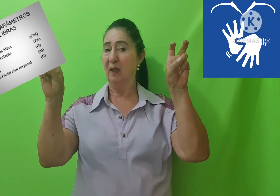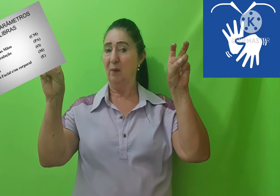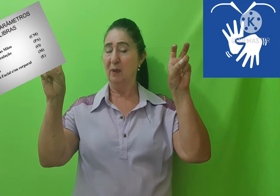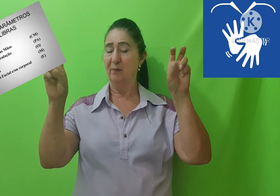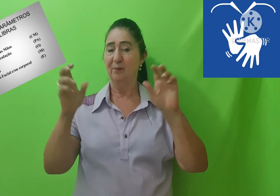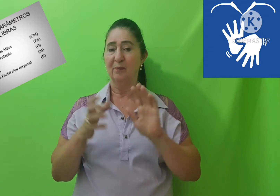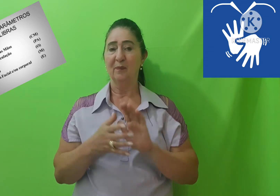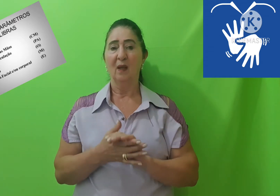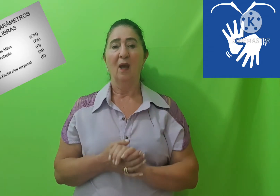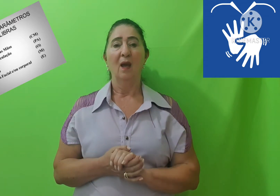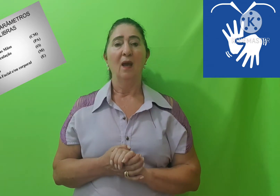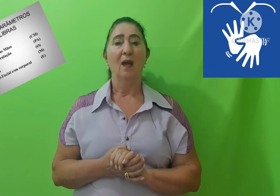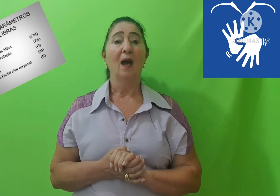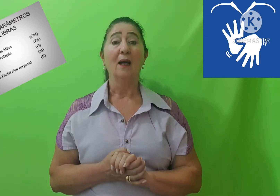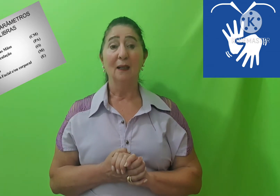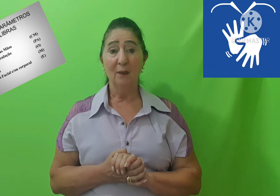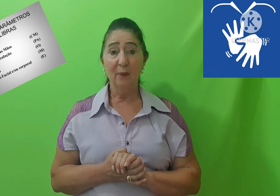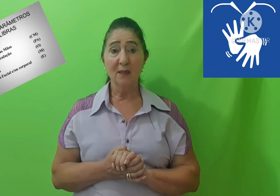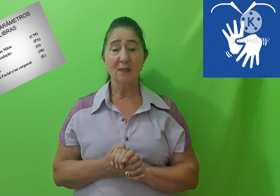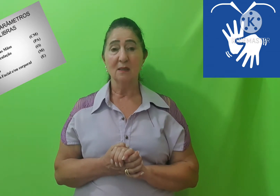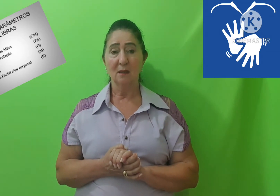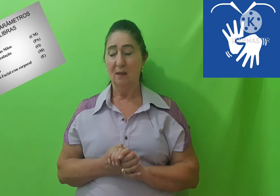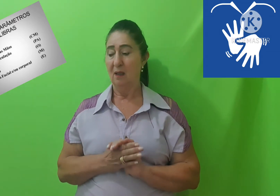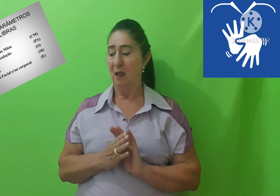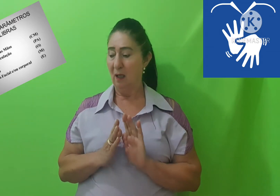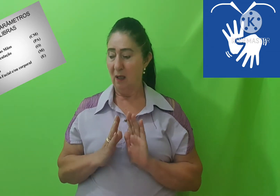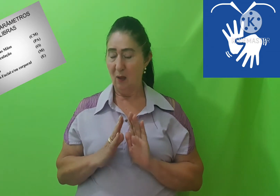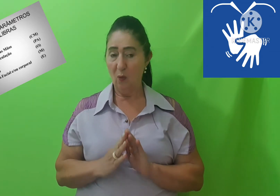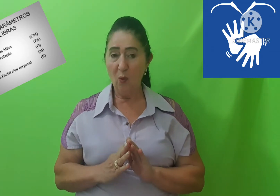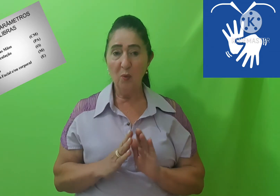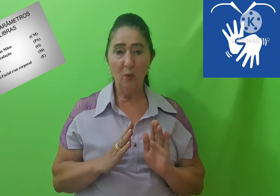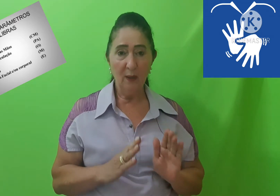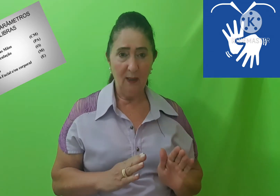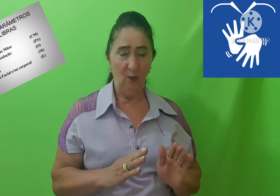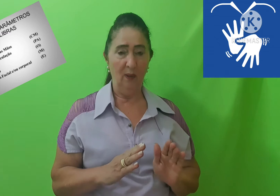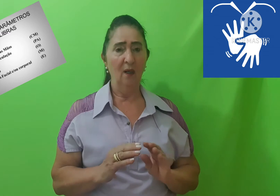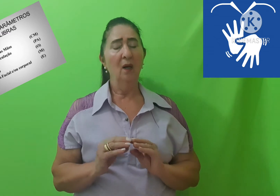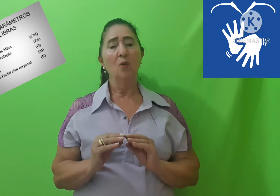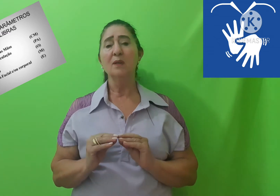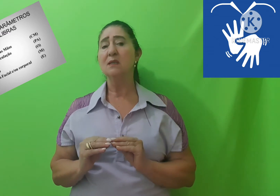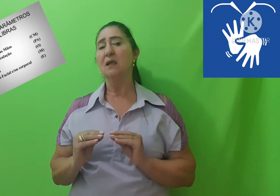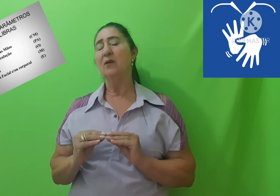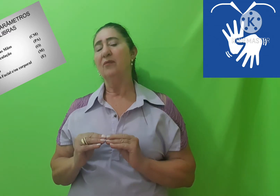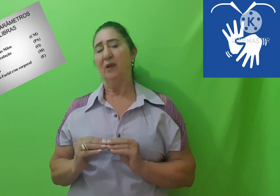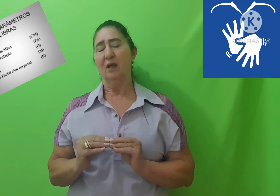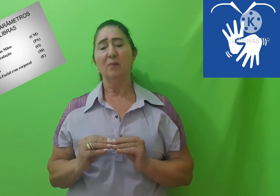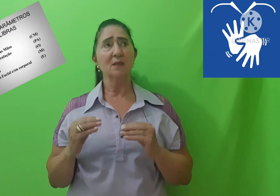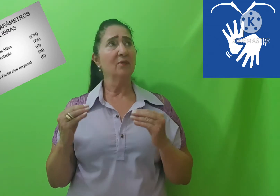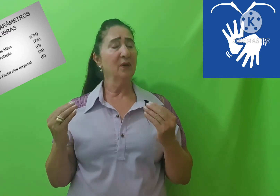tema é a Libras como língua. O que significa? Mas afinal